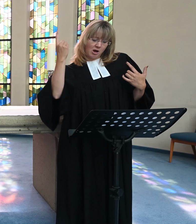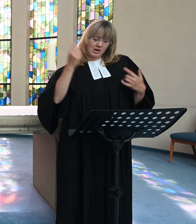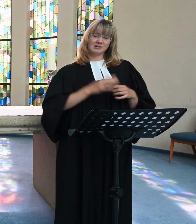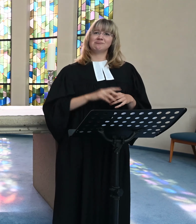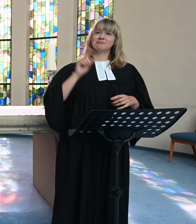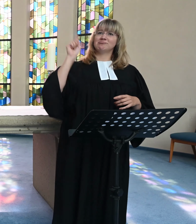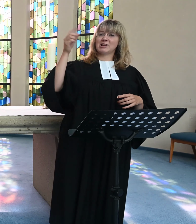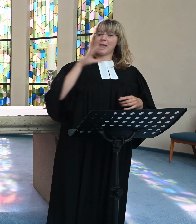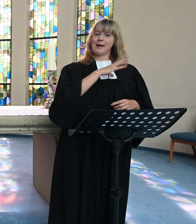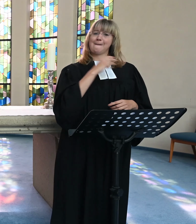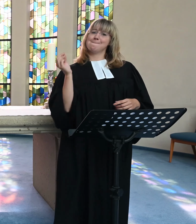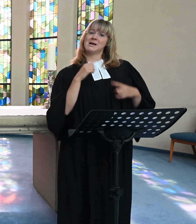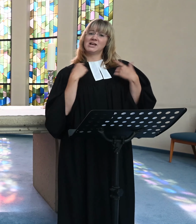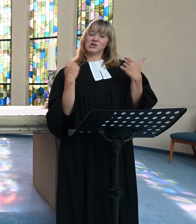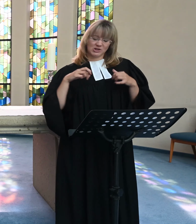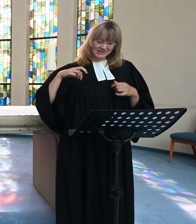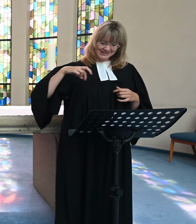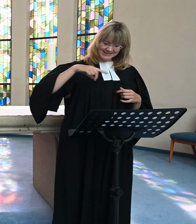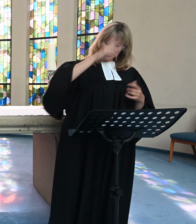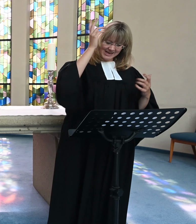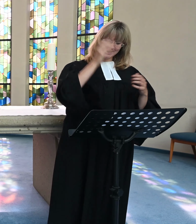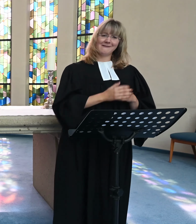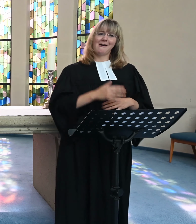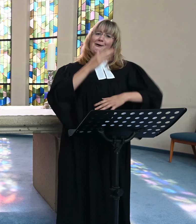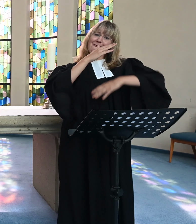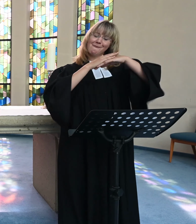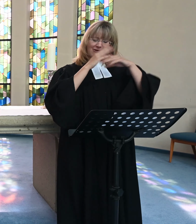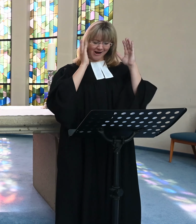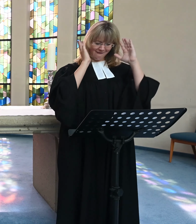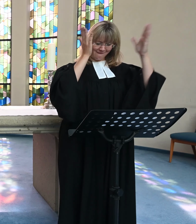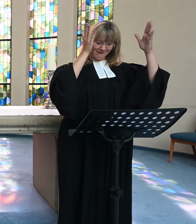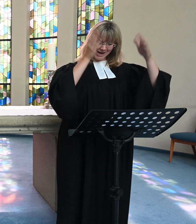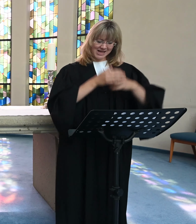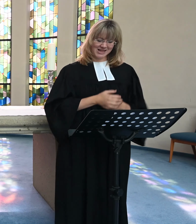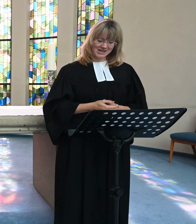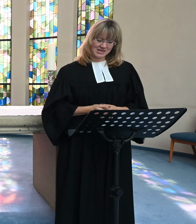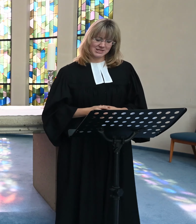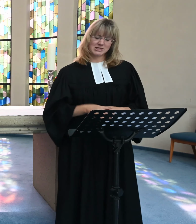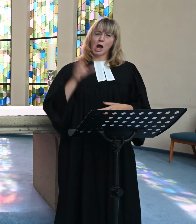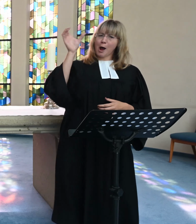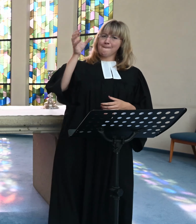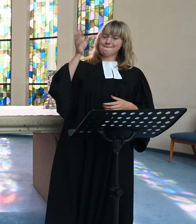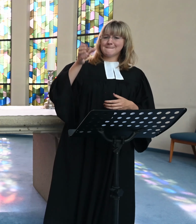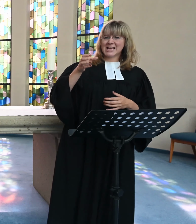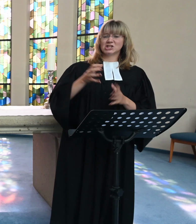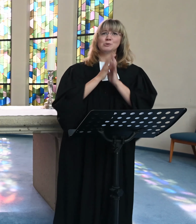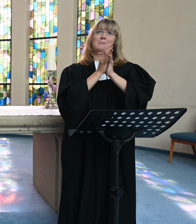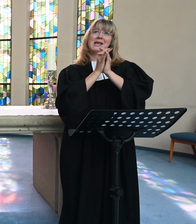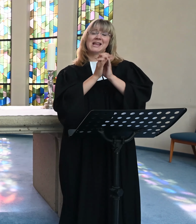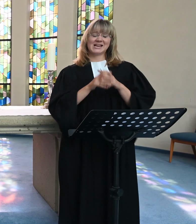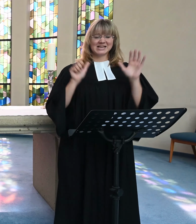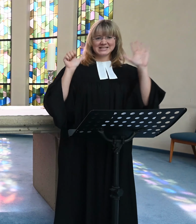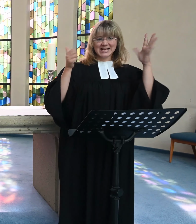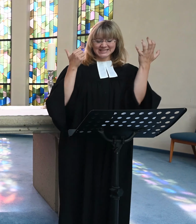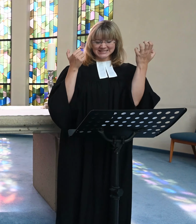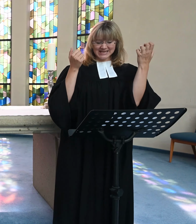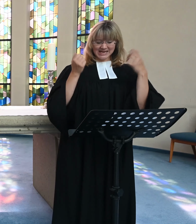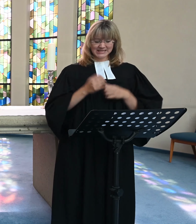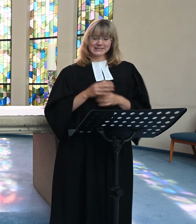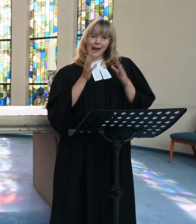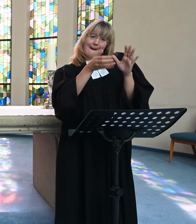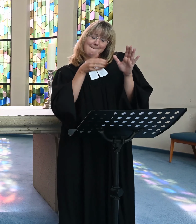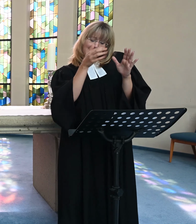geht. Voller Vertrauen wendet sich der Beter des 66. Psalmes an ihn. Gelobt sei